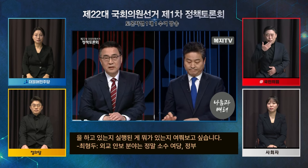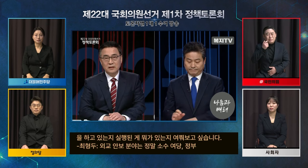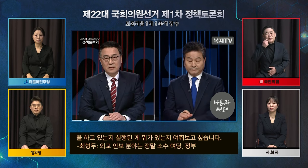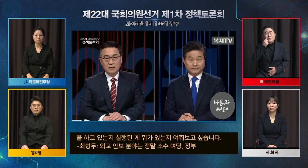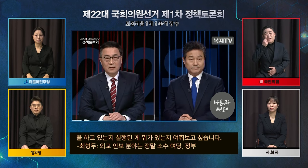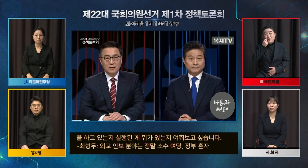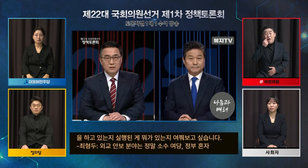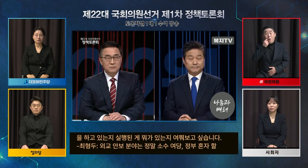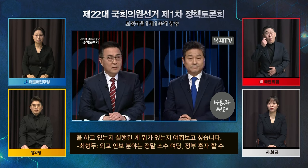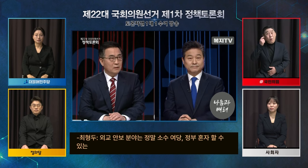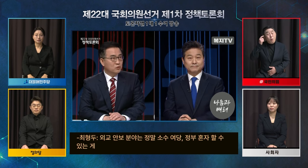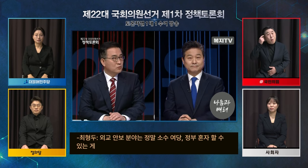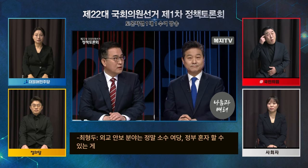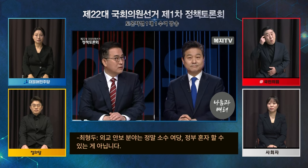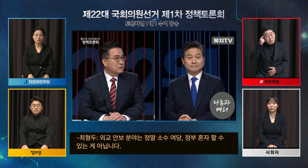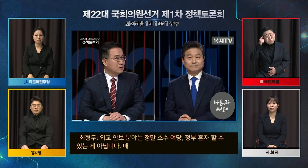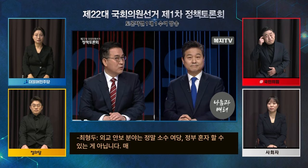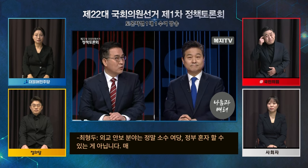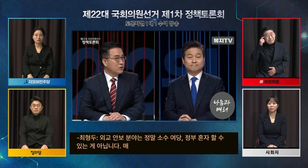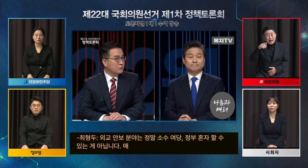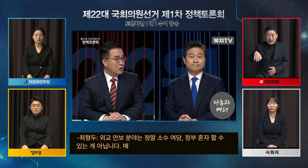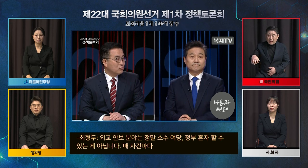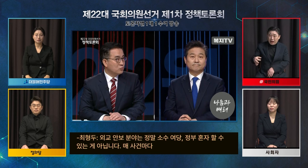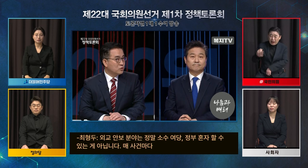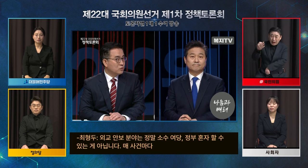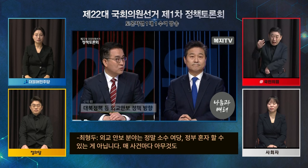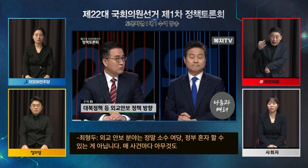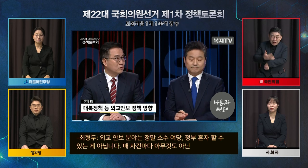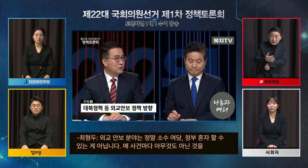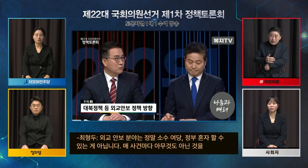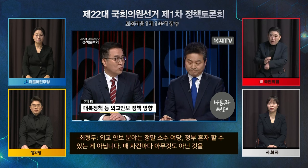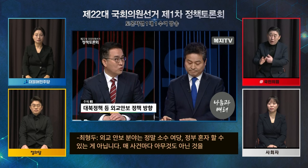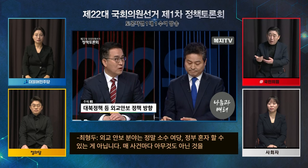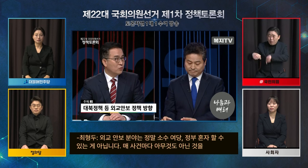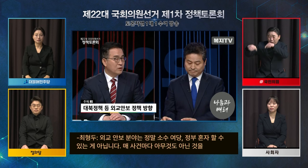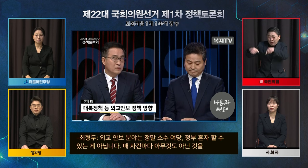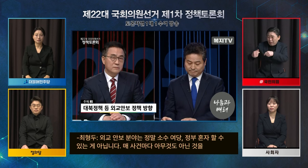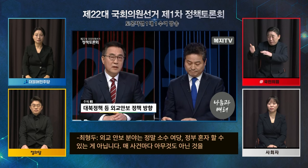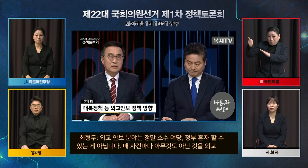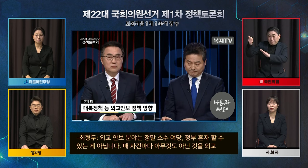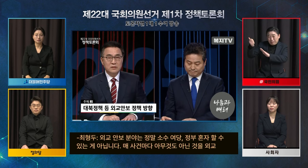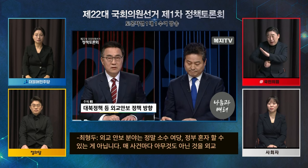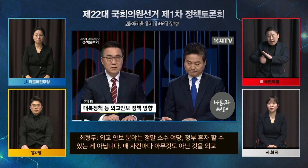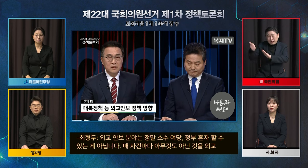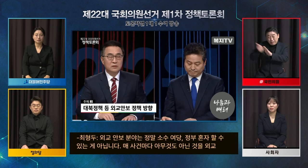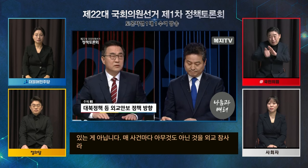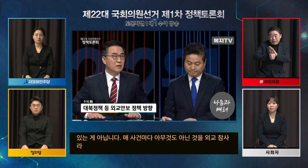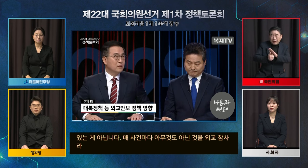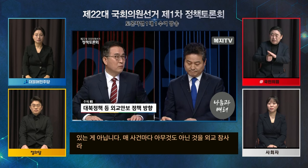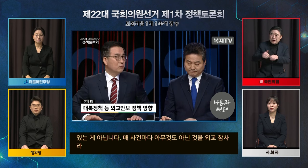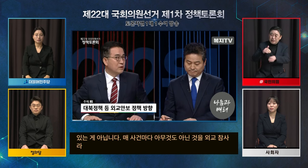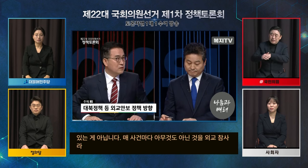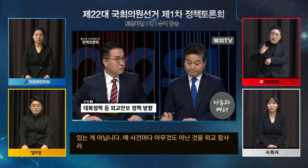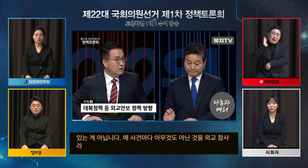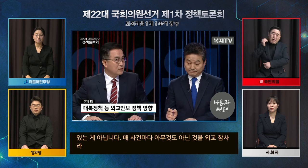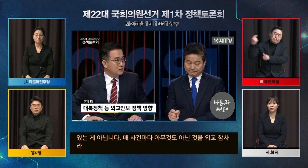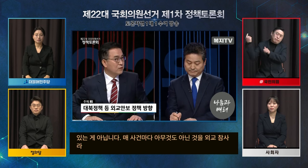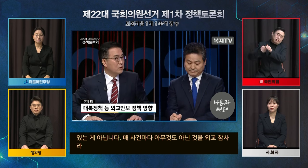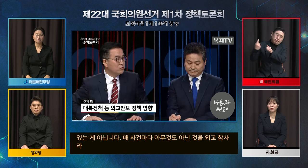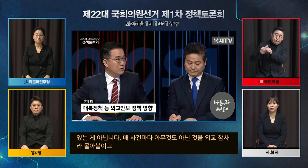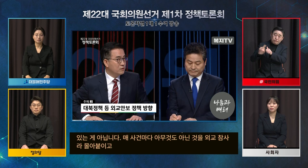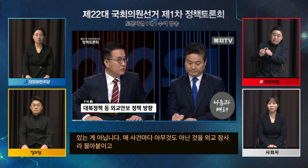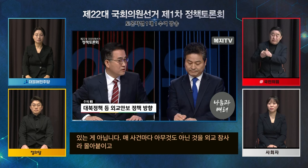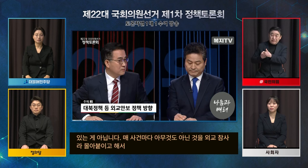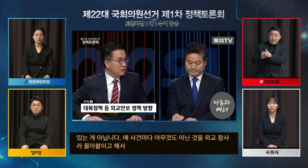매 사건마다 정말 아무것도 아닌 것을 외교 참사라 물어붙이고 대통령을 모욕하고 이런 방식으로 해서 어떻게 그게 외국에서 우리가